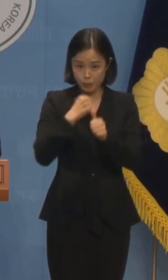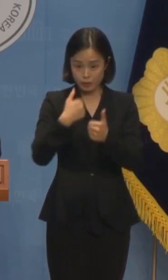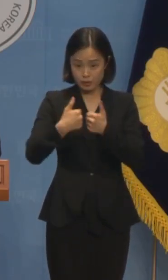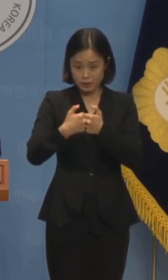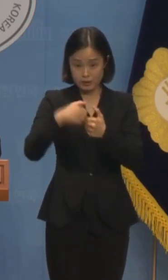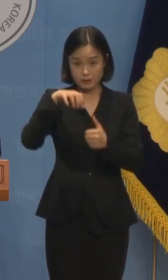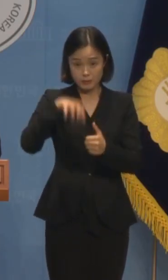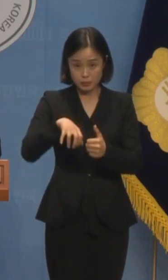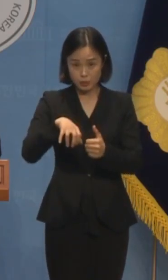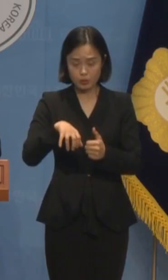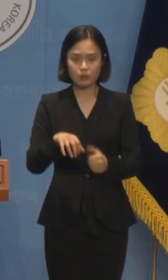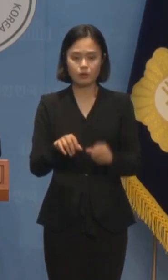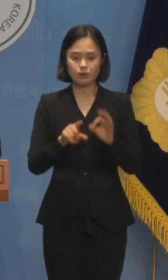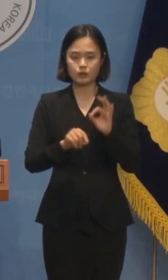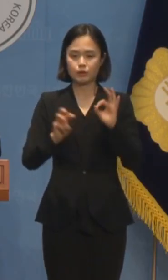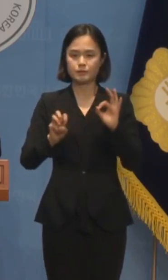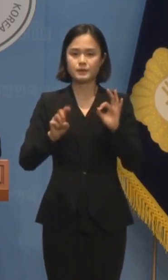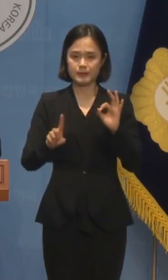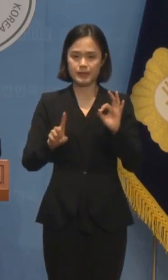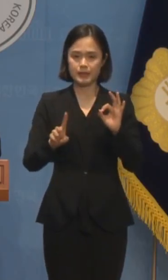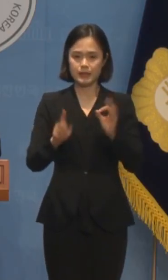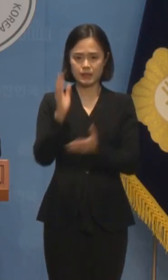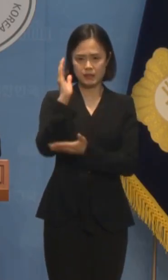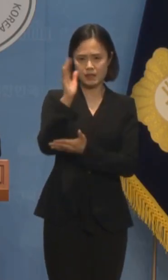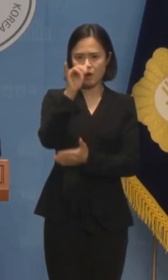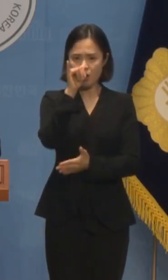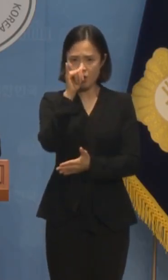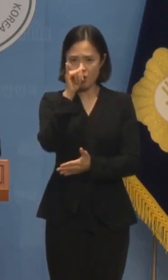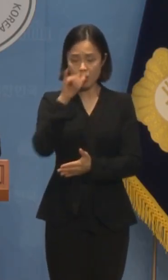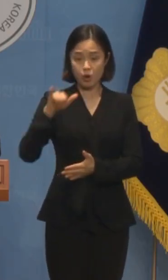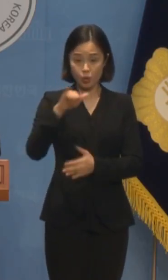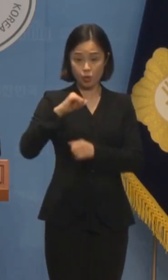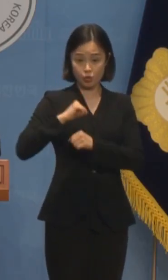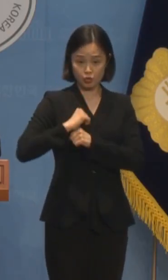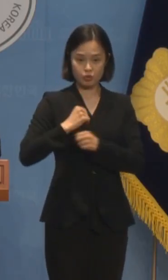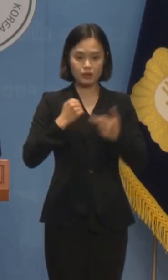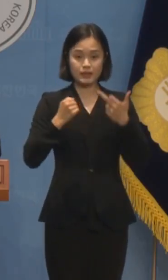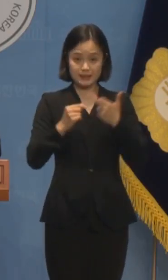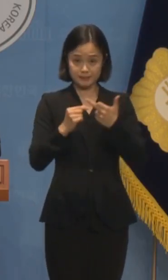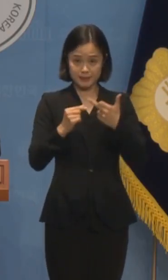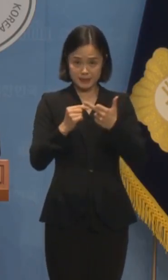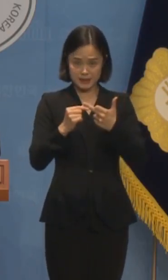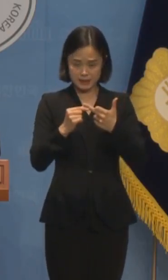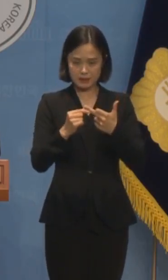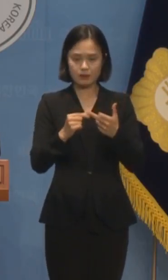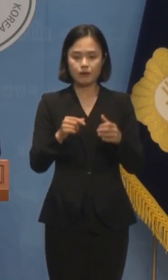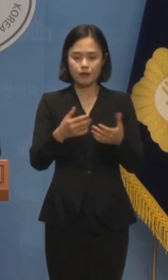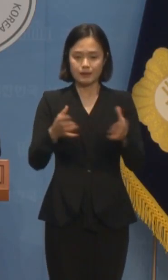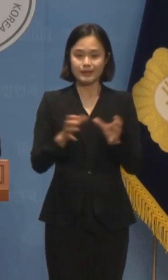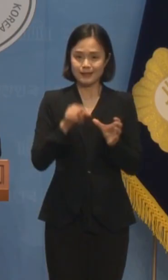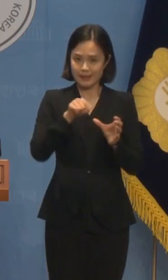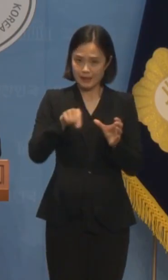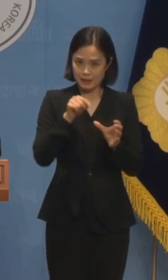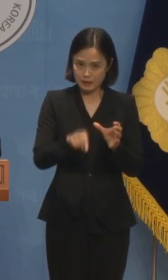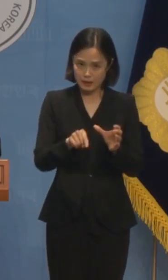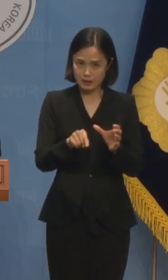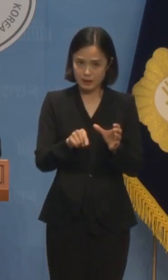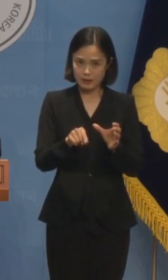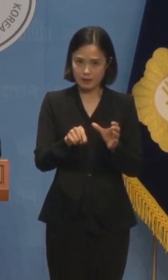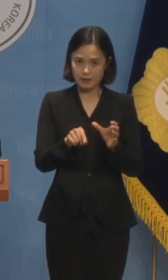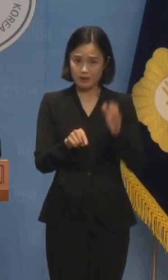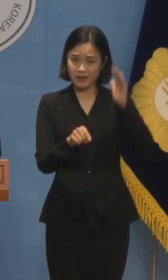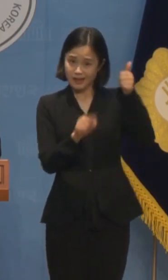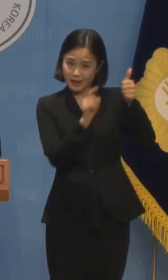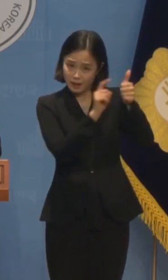31일 기자회견을 통해 공군 제17전투비행단 내부에서 한 공군 대령이 술자리 회식